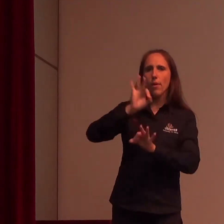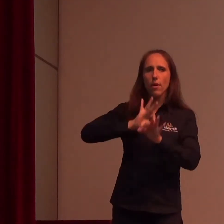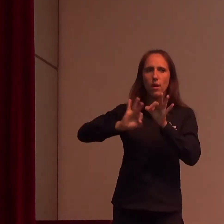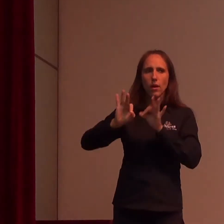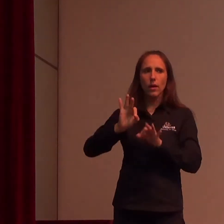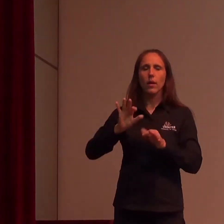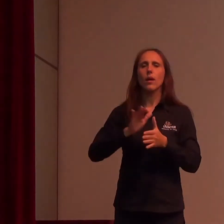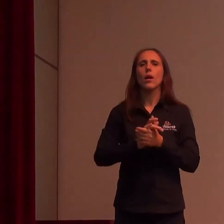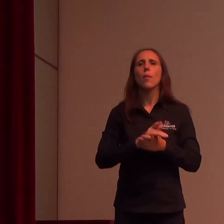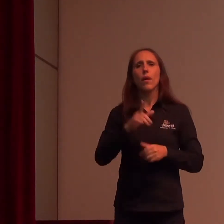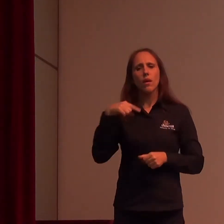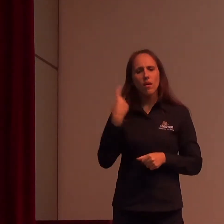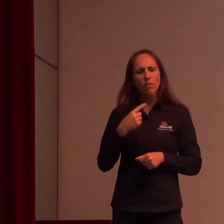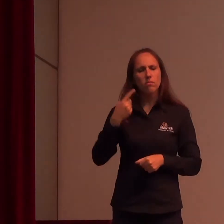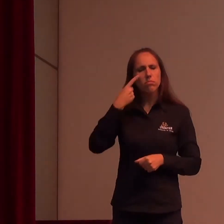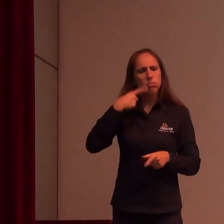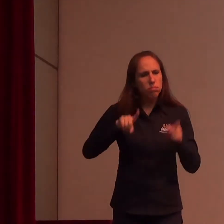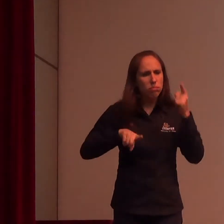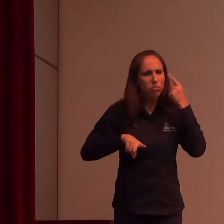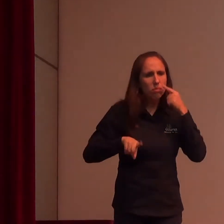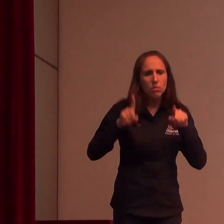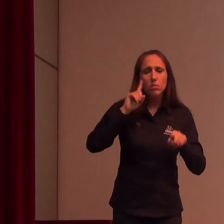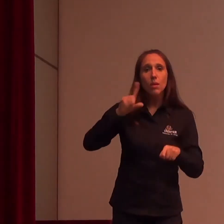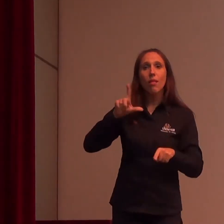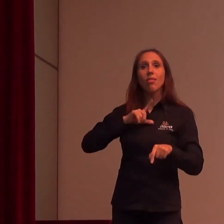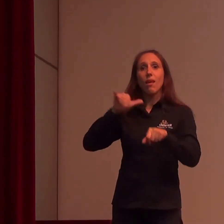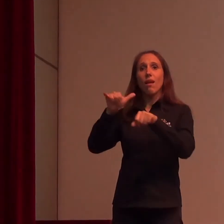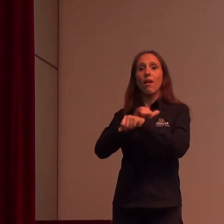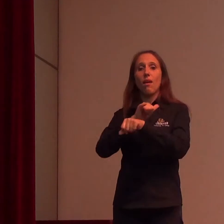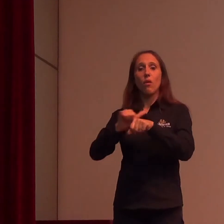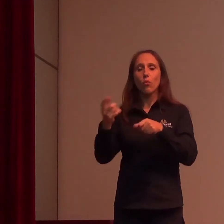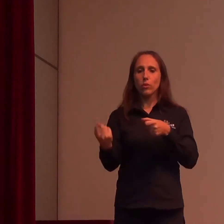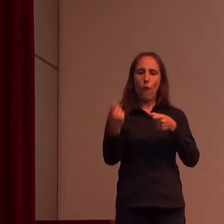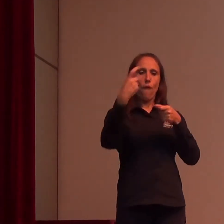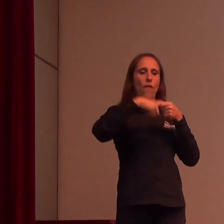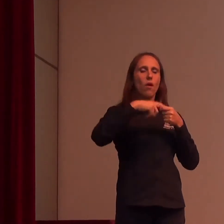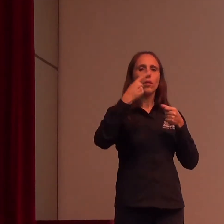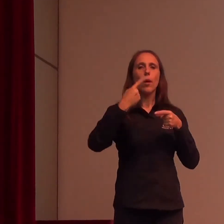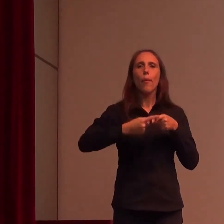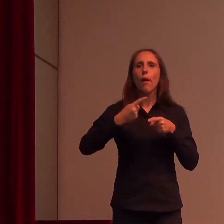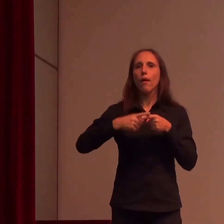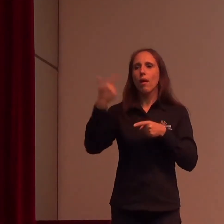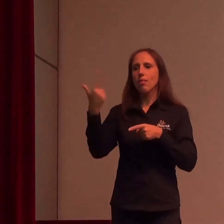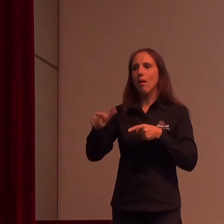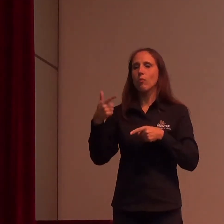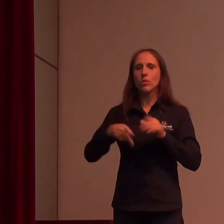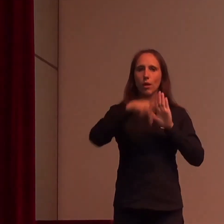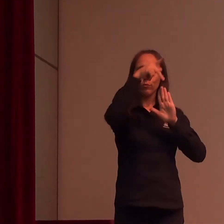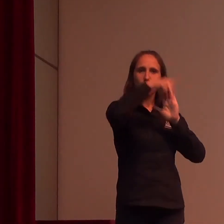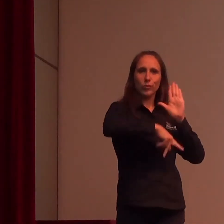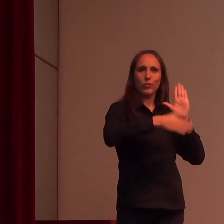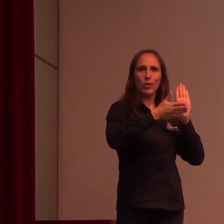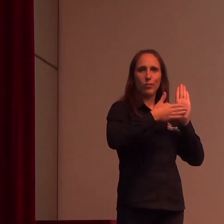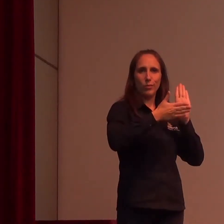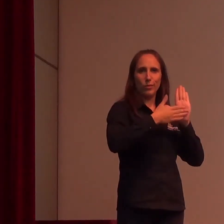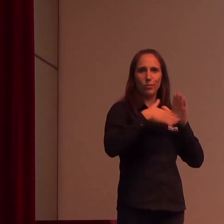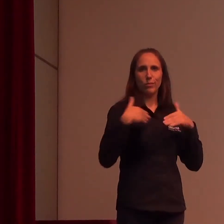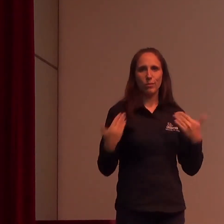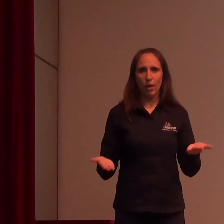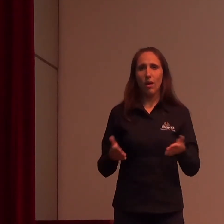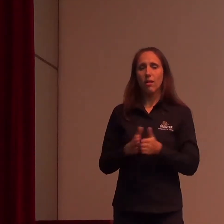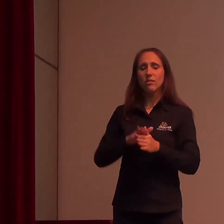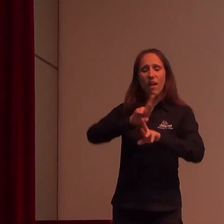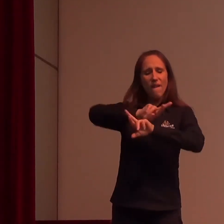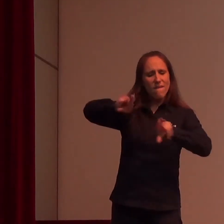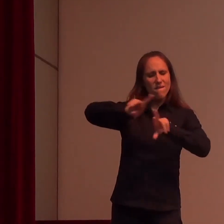foi descobrindo que tem recursos que voltam porque não tem projetos propostos, né? Muitos voltados à